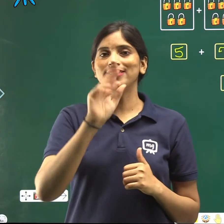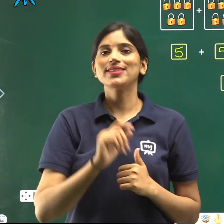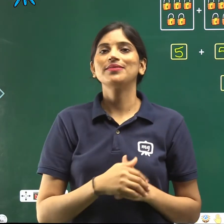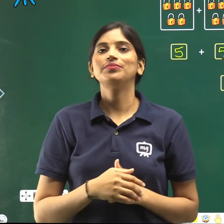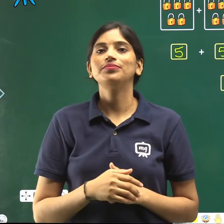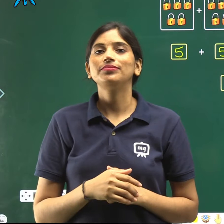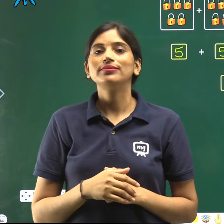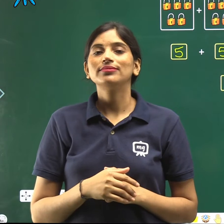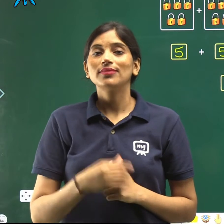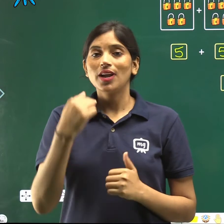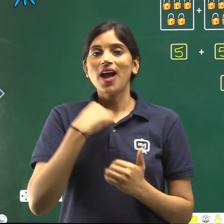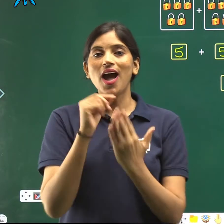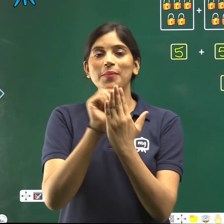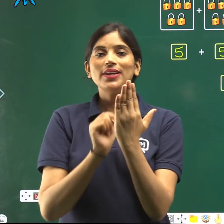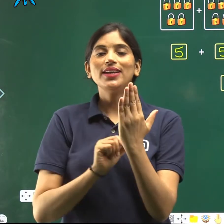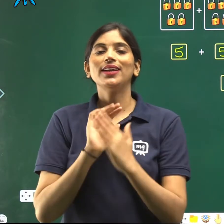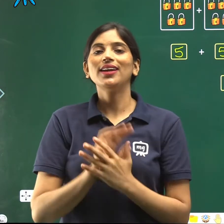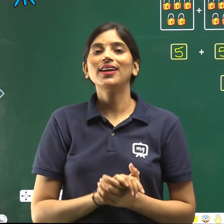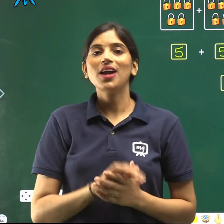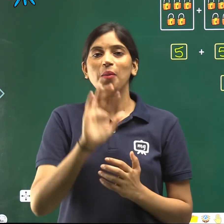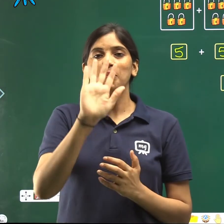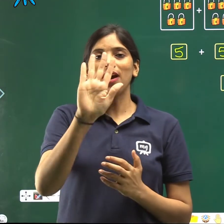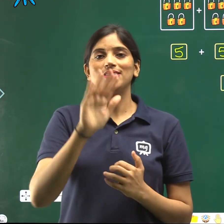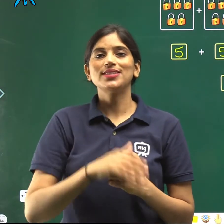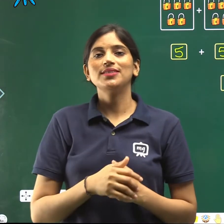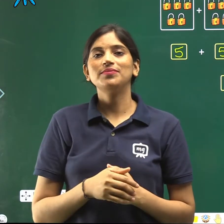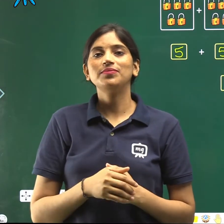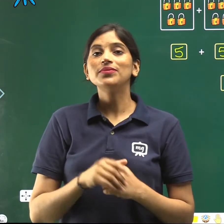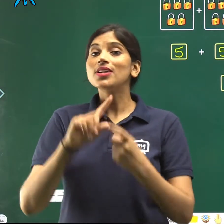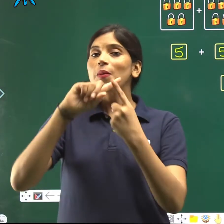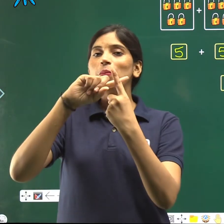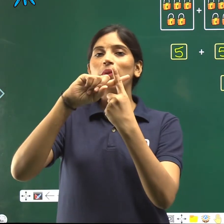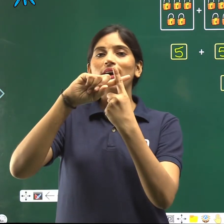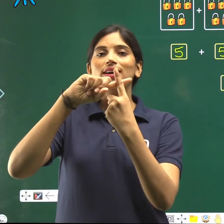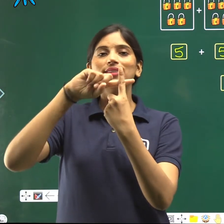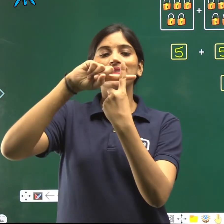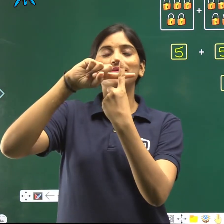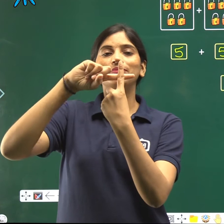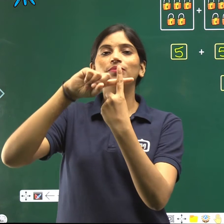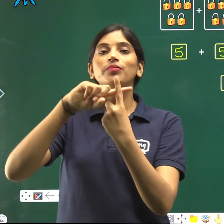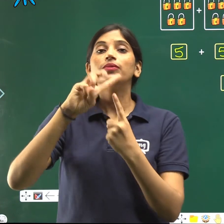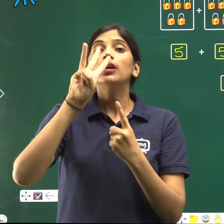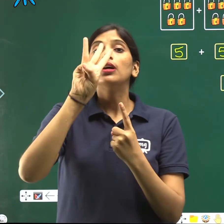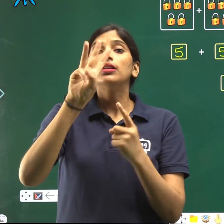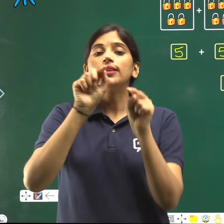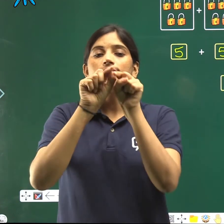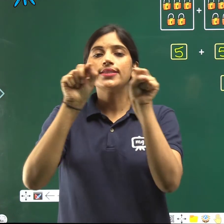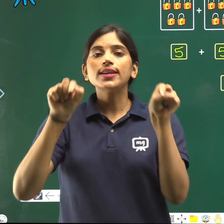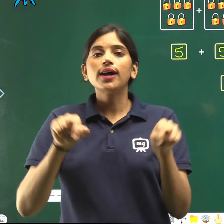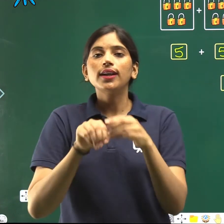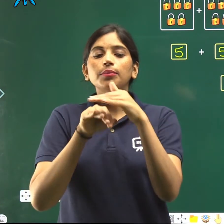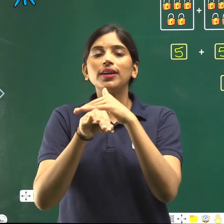5। हमने लिखे 5 प्लस तीसरे खाने